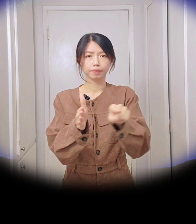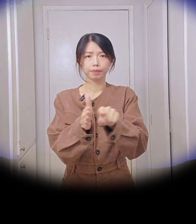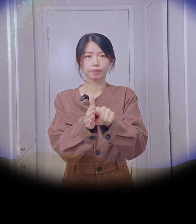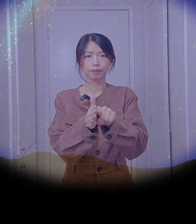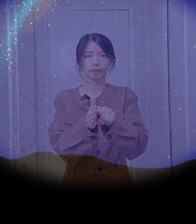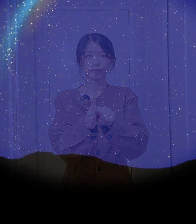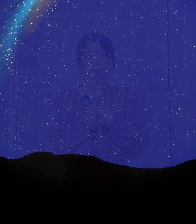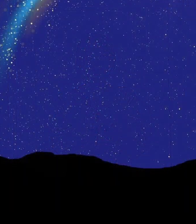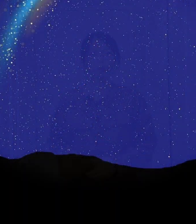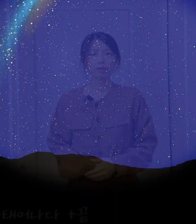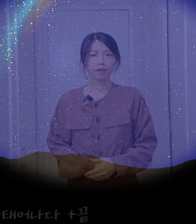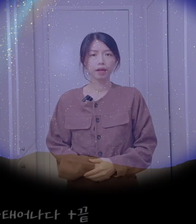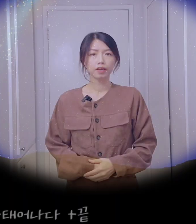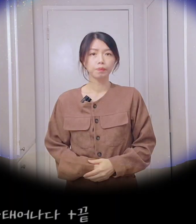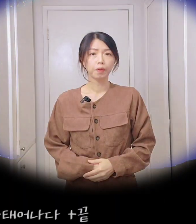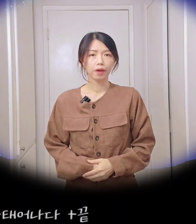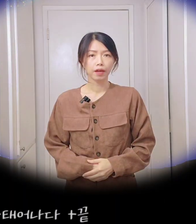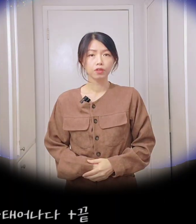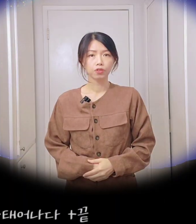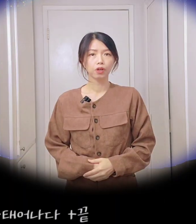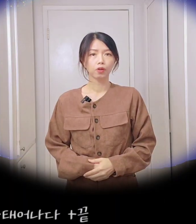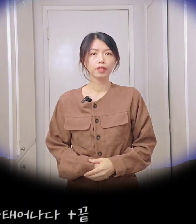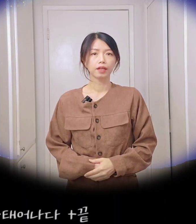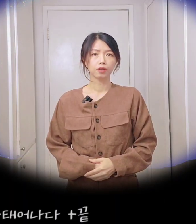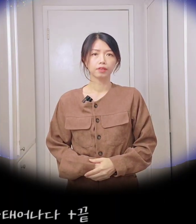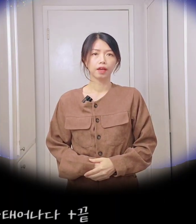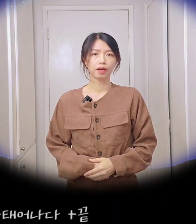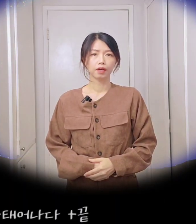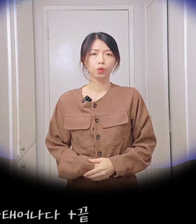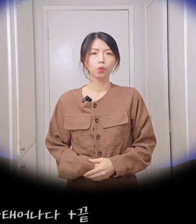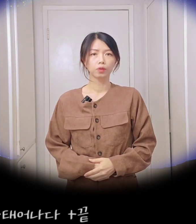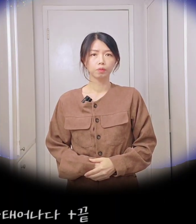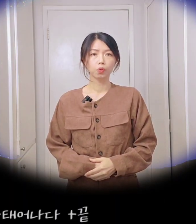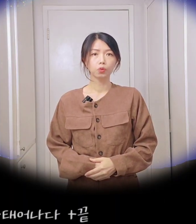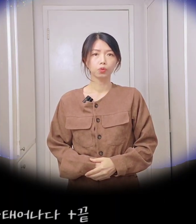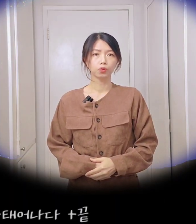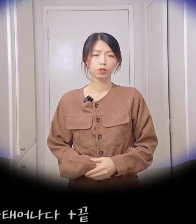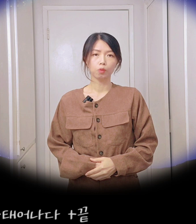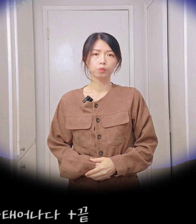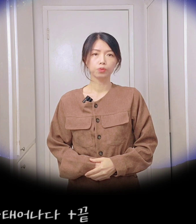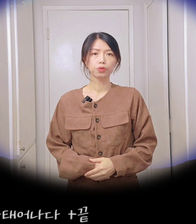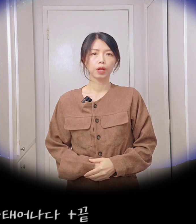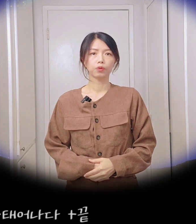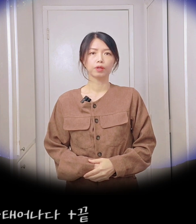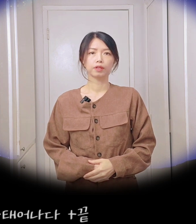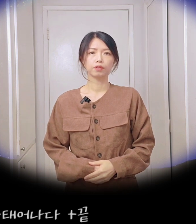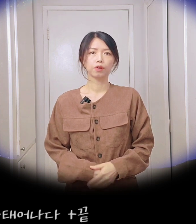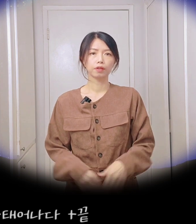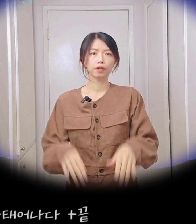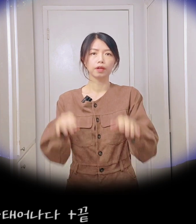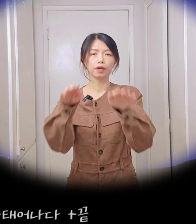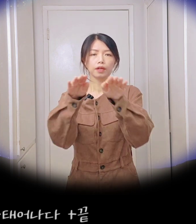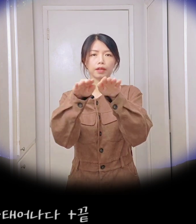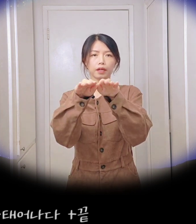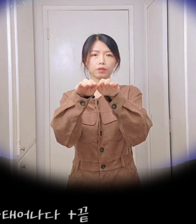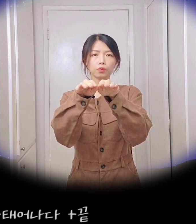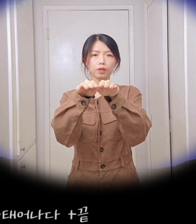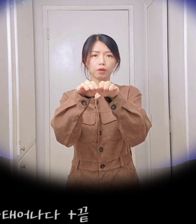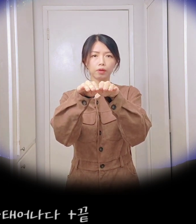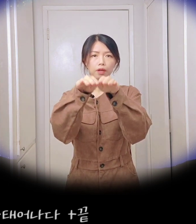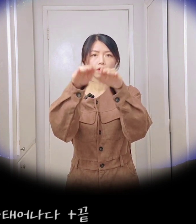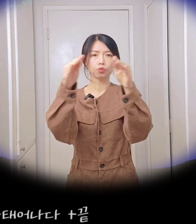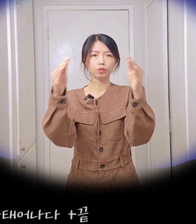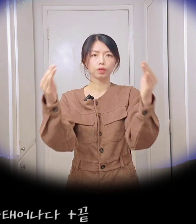위해. 온 세상 기뻐해 주 여기 나셨다. 온, 모두, 전부라고 하는 대수어는